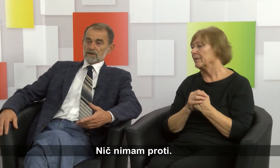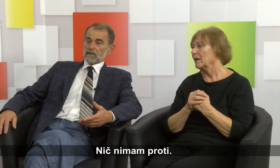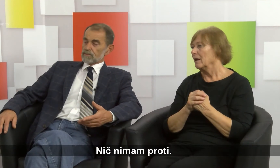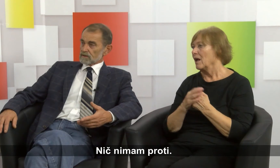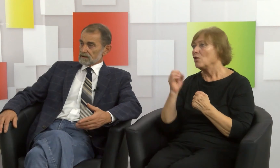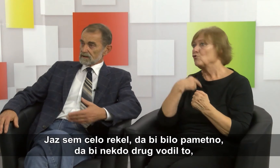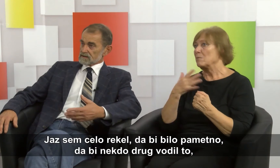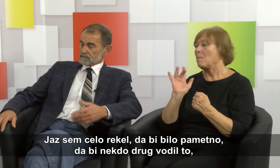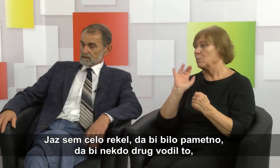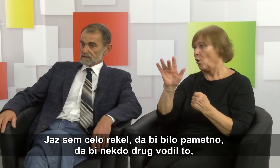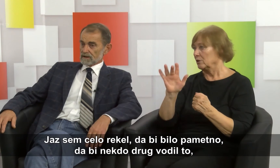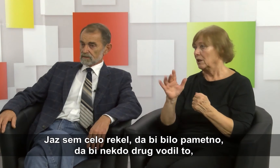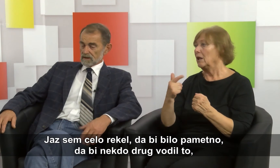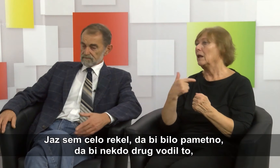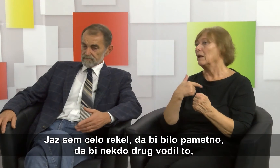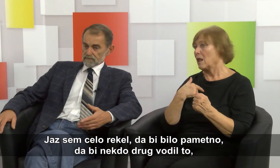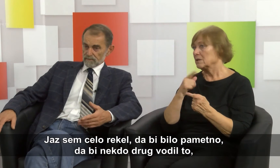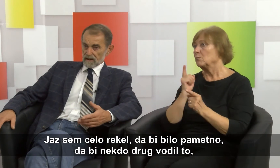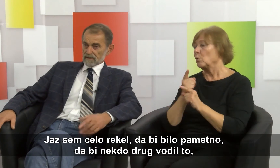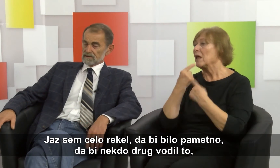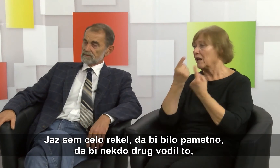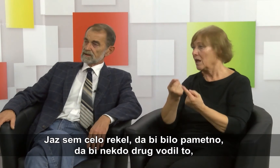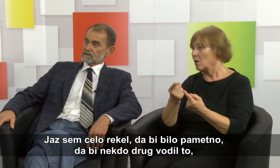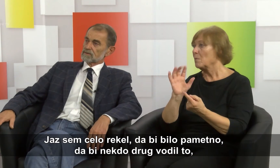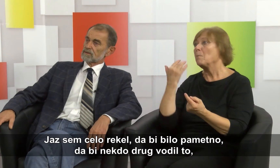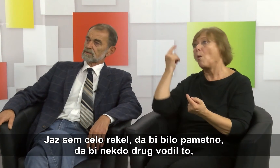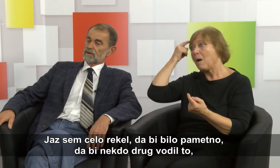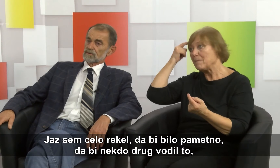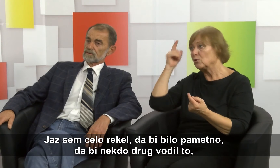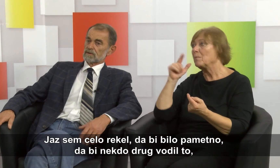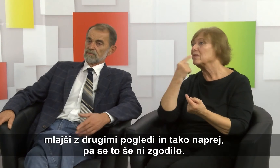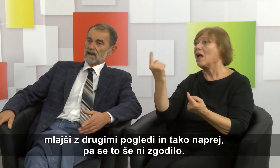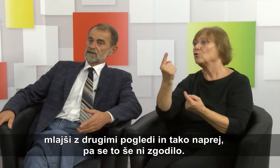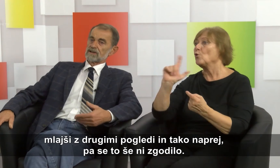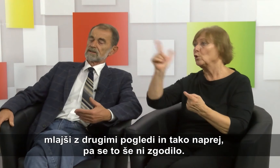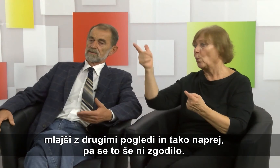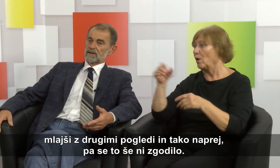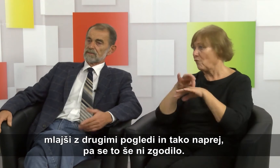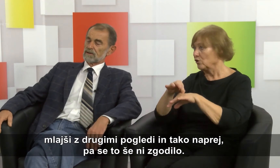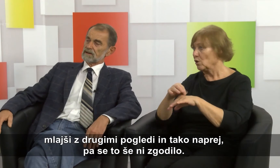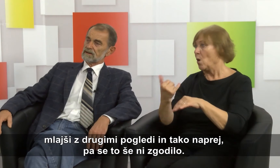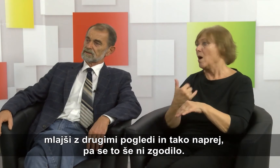nimam proti in jaz sem celo rekel, da bi bilo pametno, da bi nekdo drug vodil to mlajši z drugimi pogledi in tako